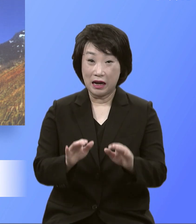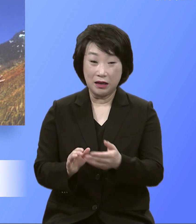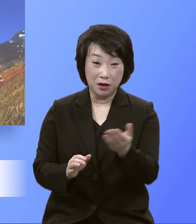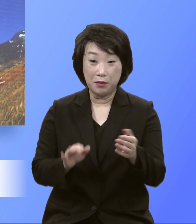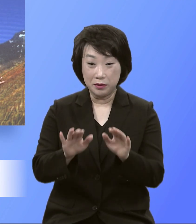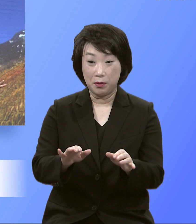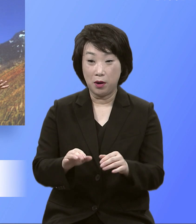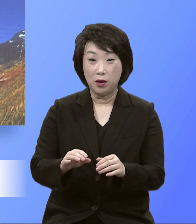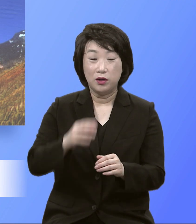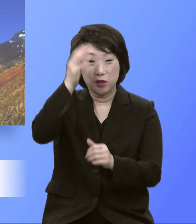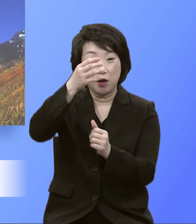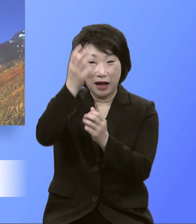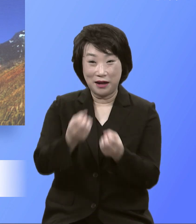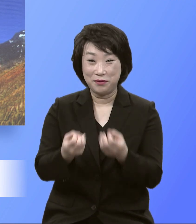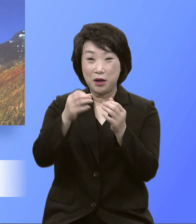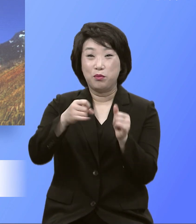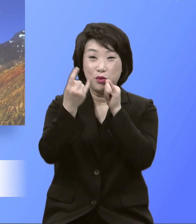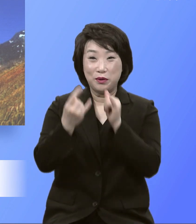이번 집회도 말하잖아요.